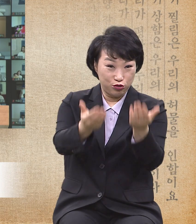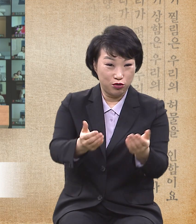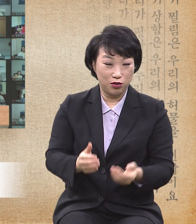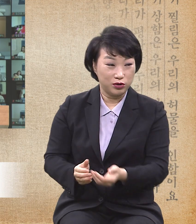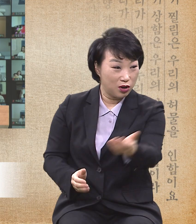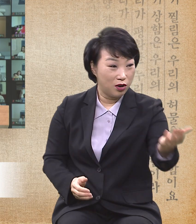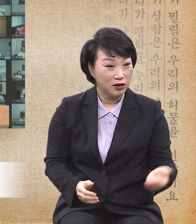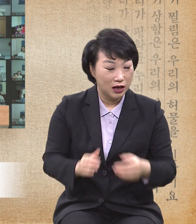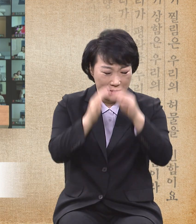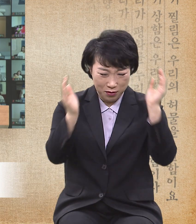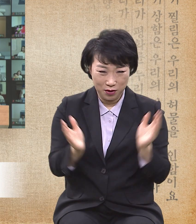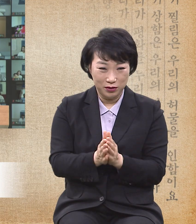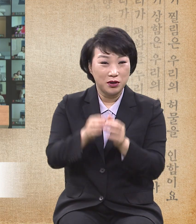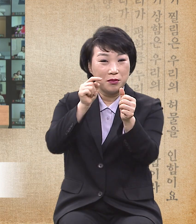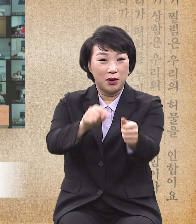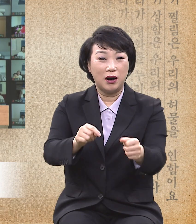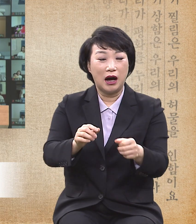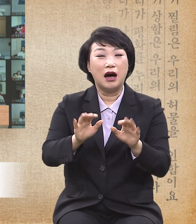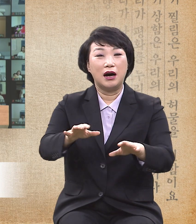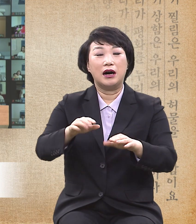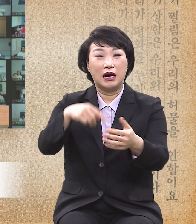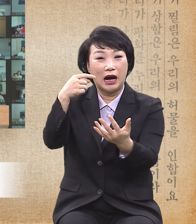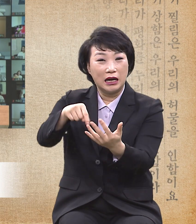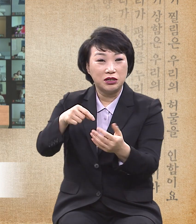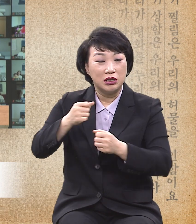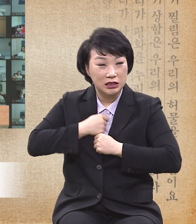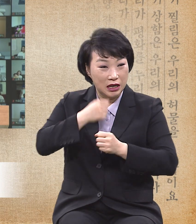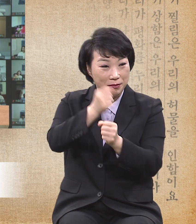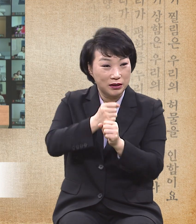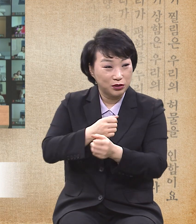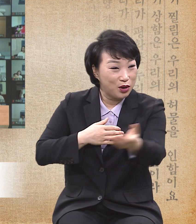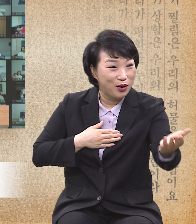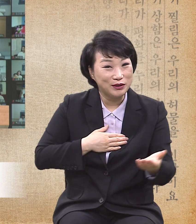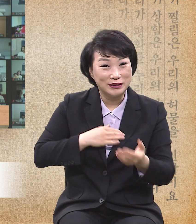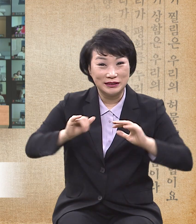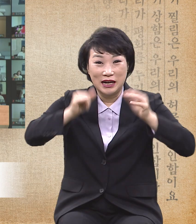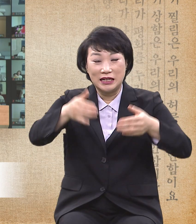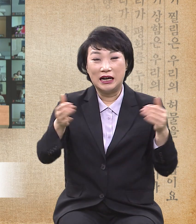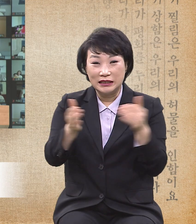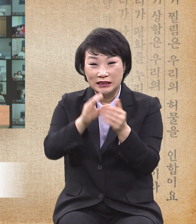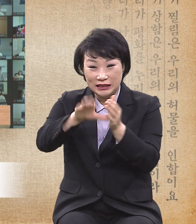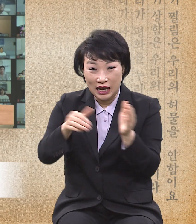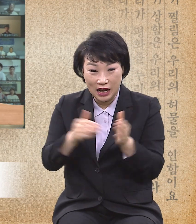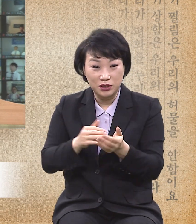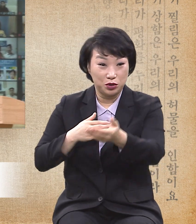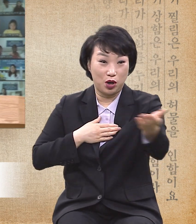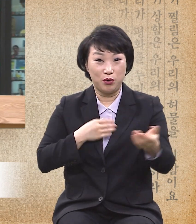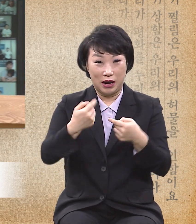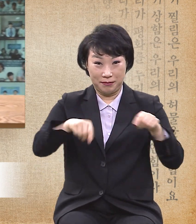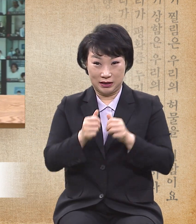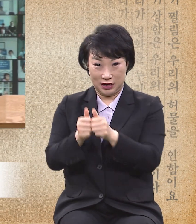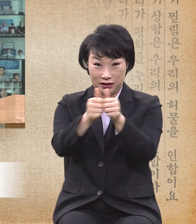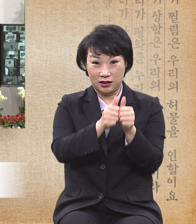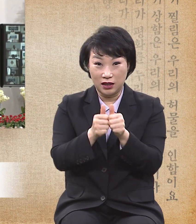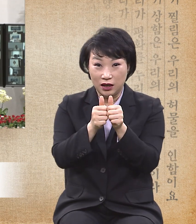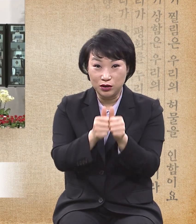내가 너희에게 분부한 모든 것을 지키는 자는 내가 세상 끝날까지 너희와 함께 있게 할